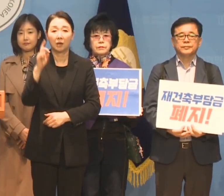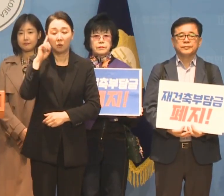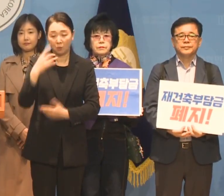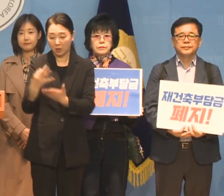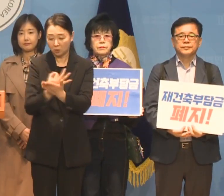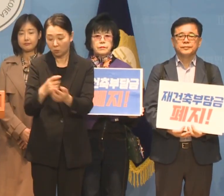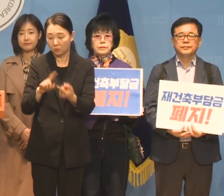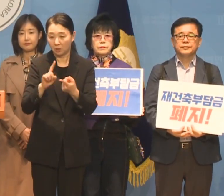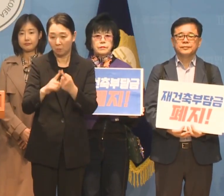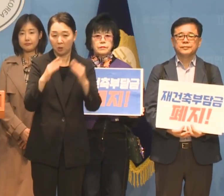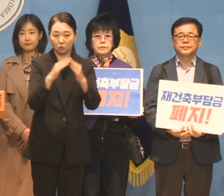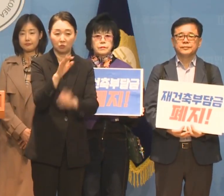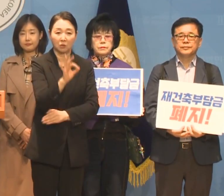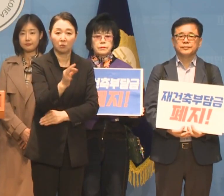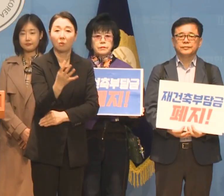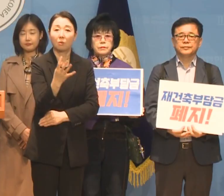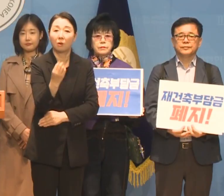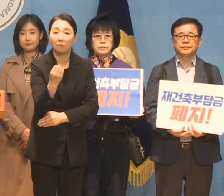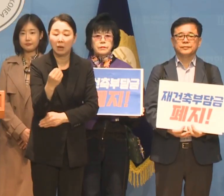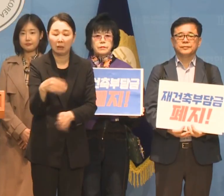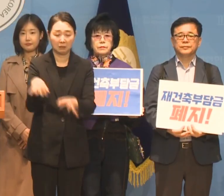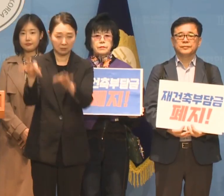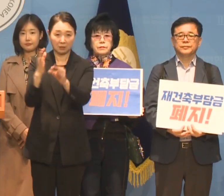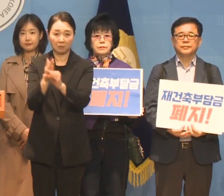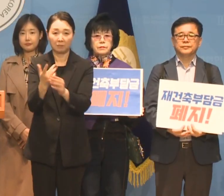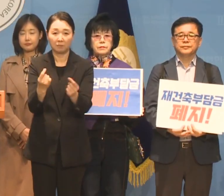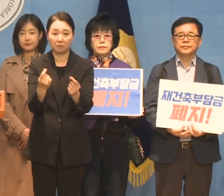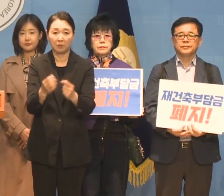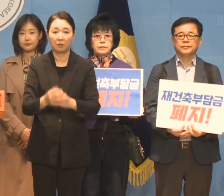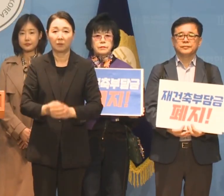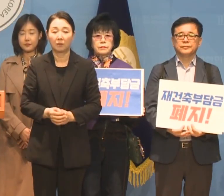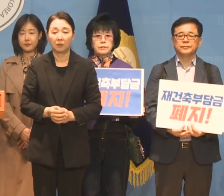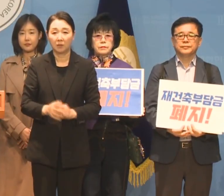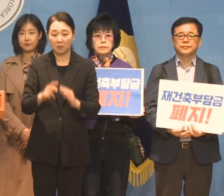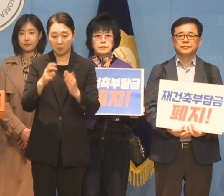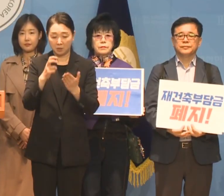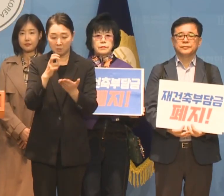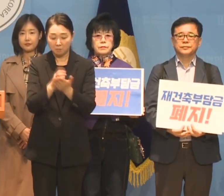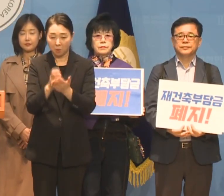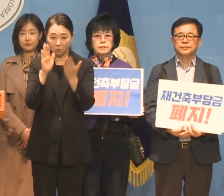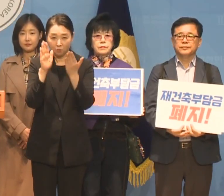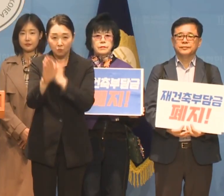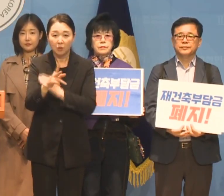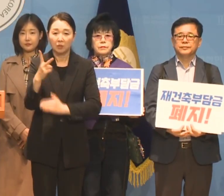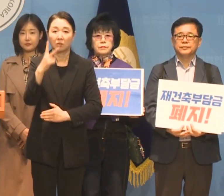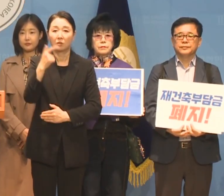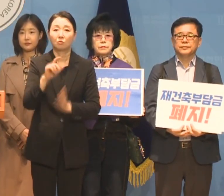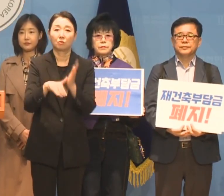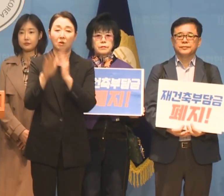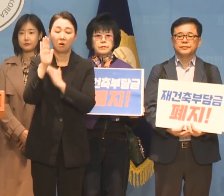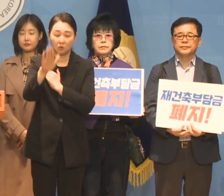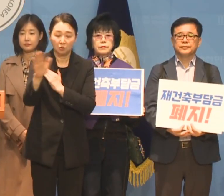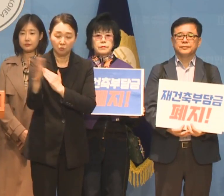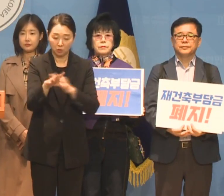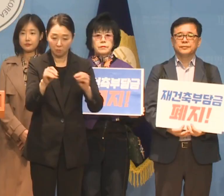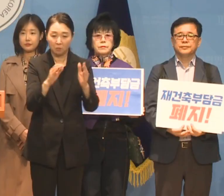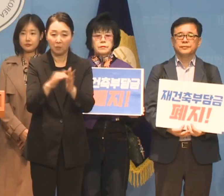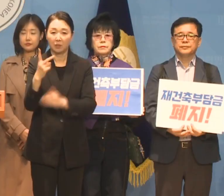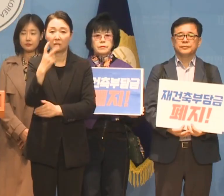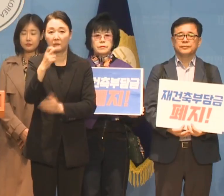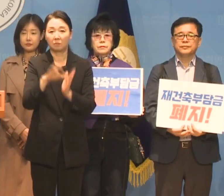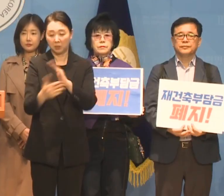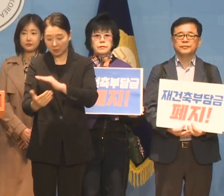주택가격 배율은 크게 상승했습니다. 법 시행 직후인 2006년 이후부터 중단 시기인